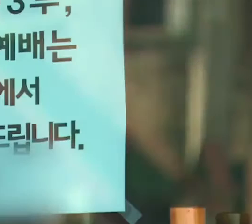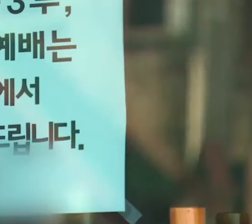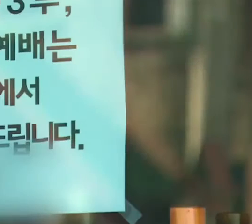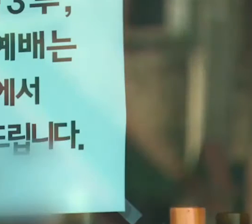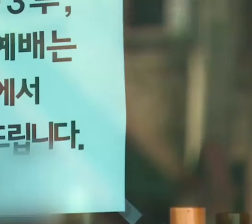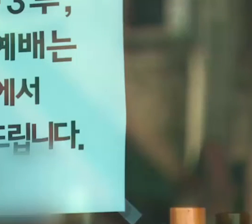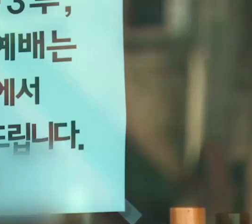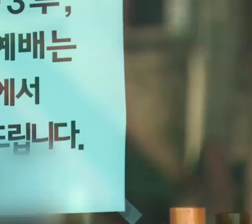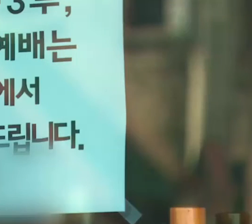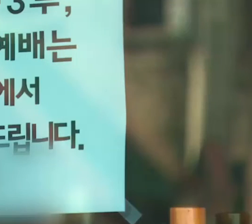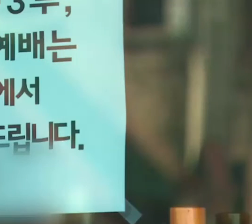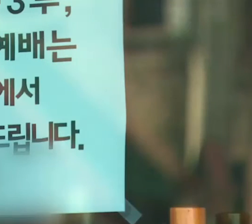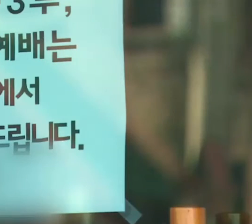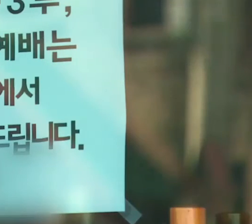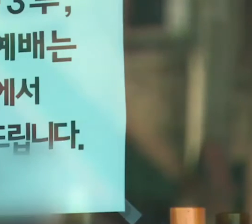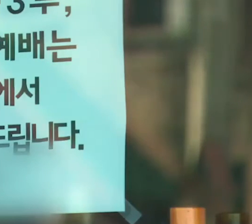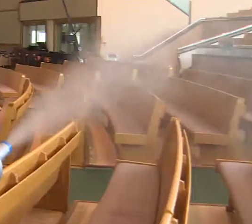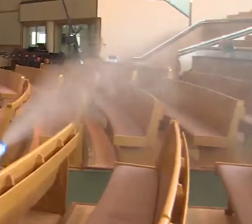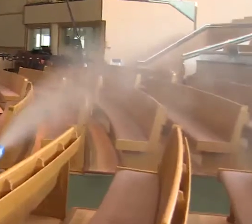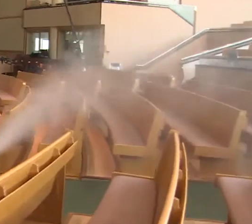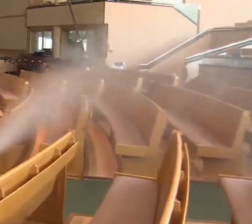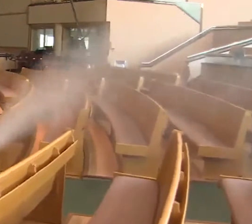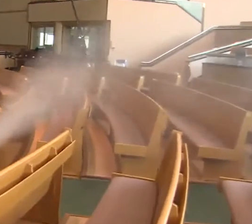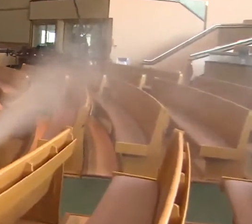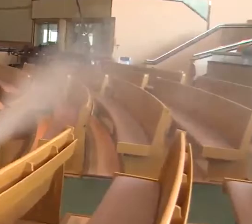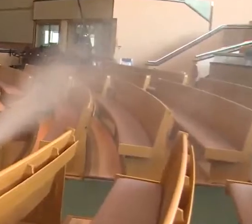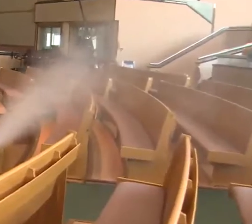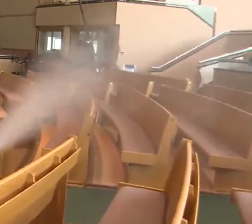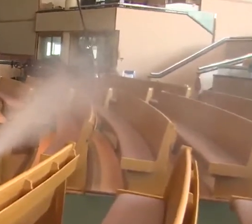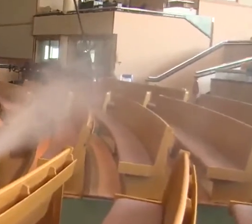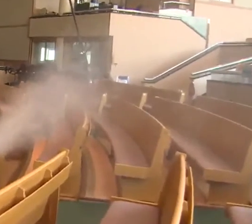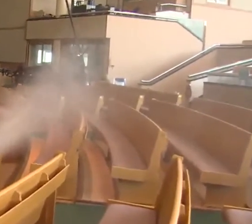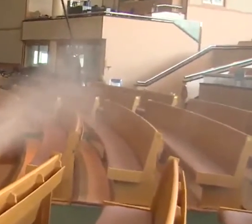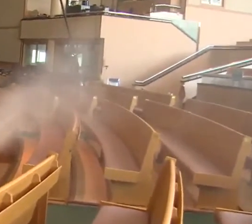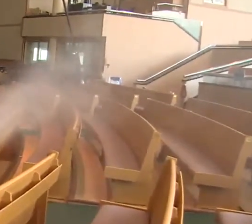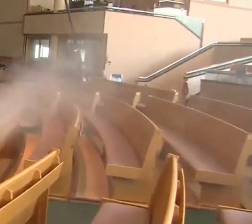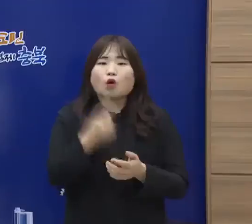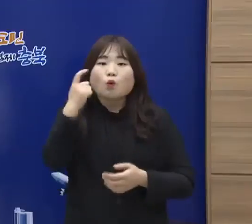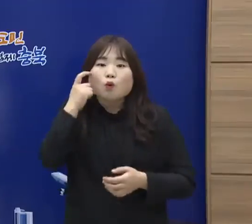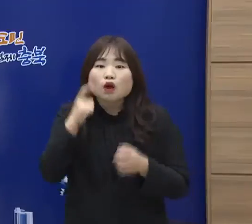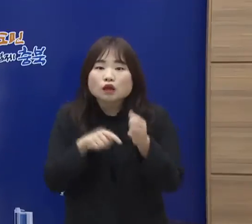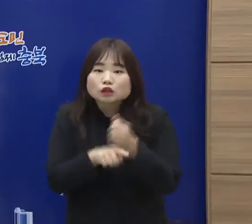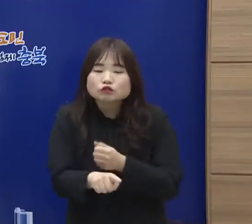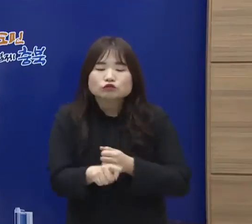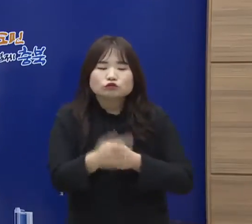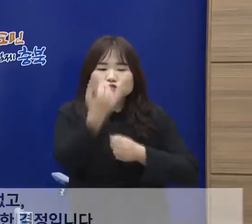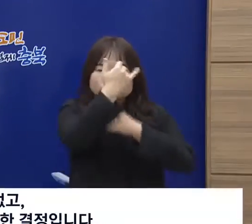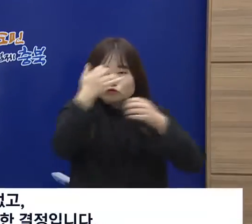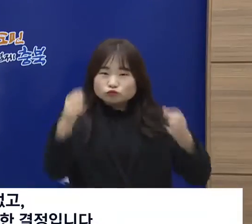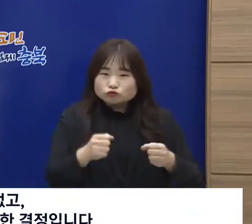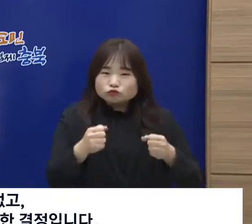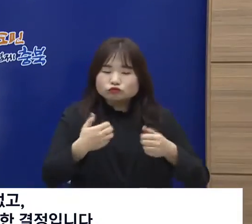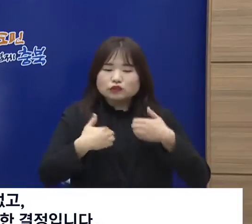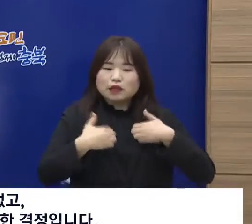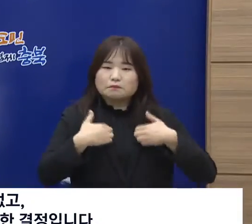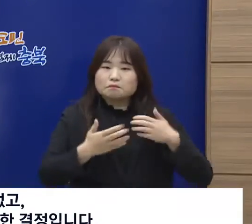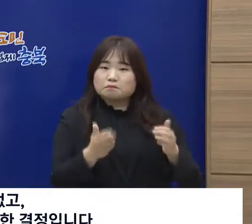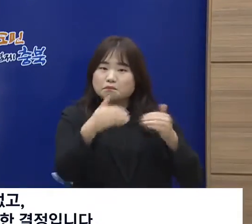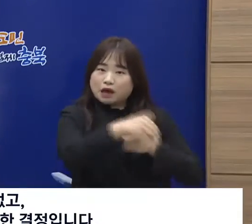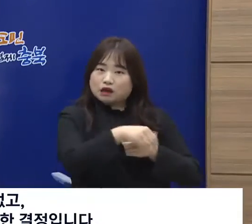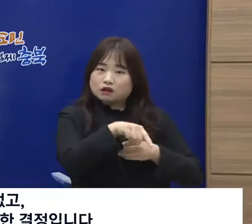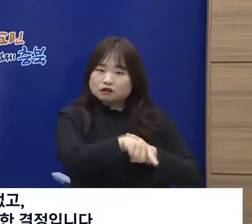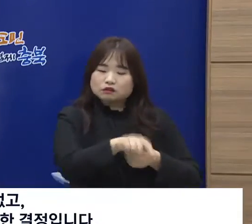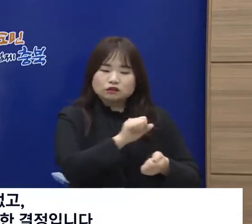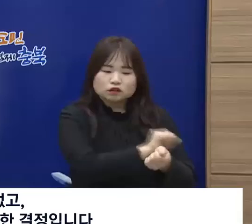의견과 감염 사례 발생 여부 등을 고려해 내린 결정이라고 설명했습니다. 도내에서 PC방을 통한